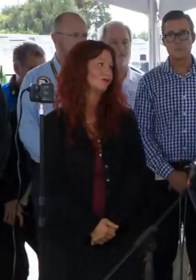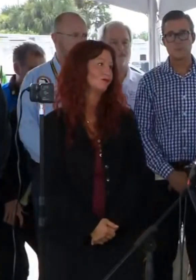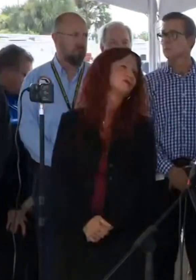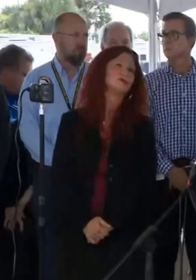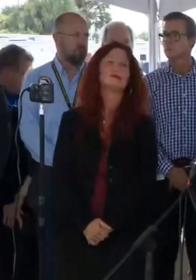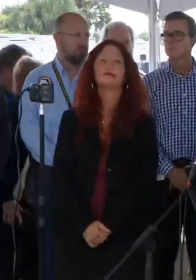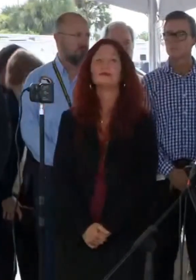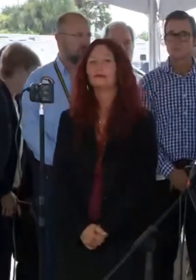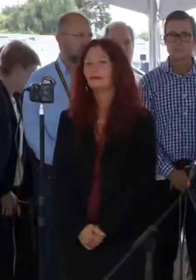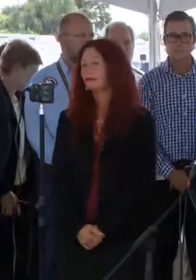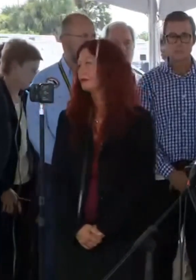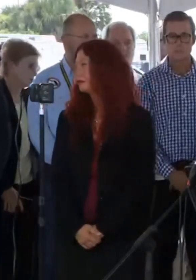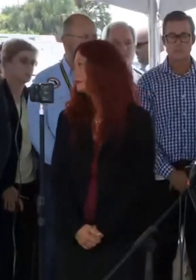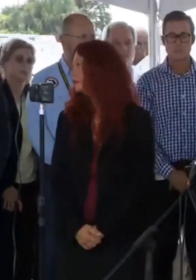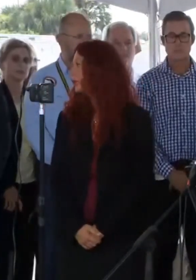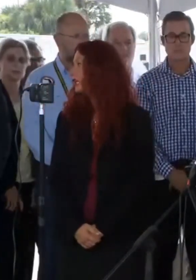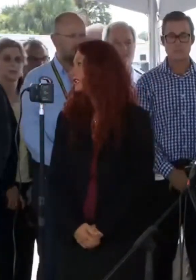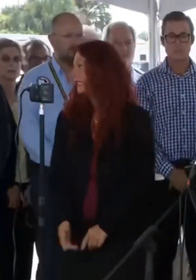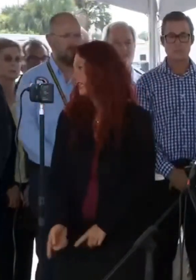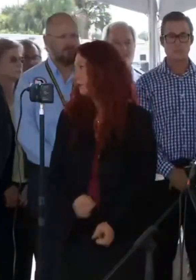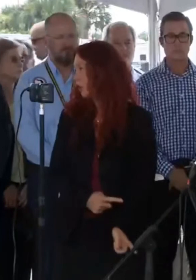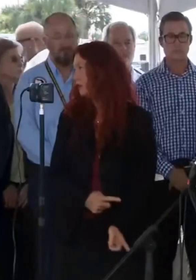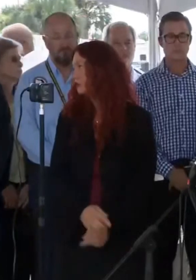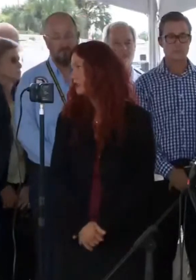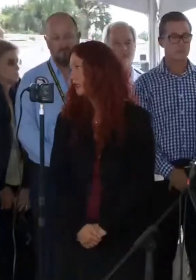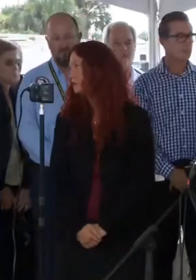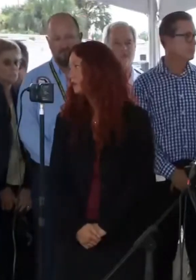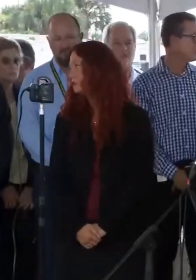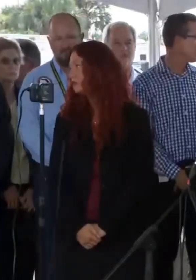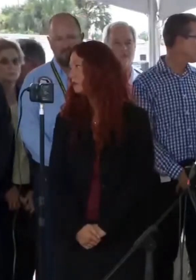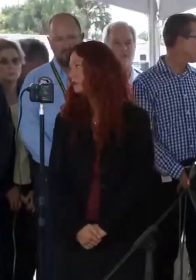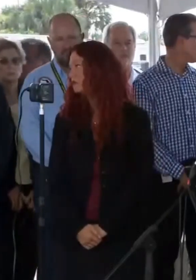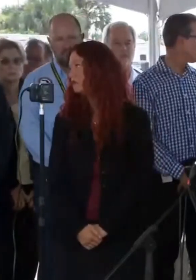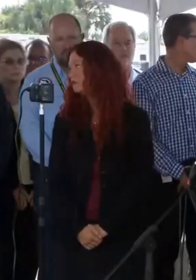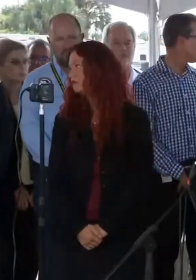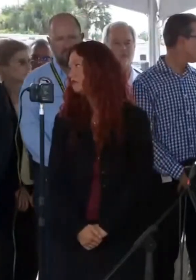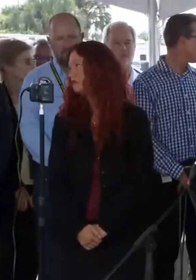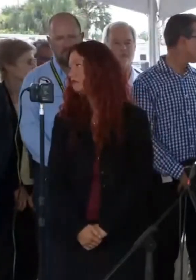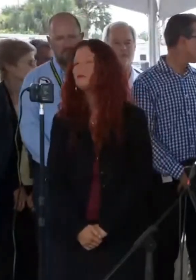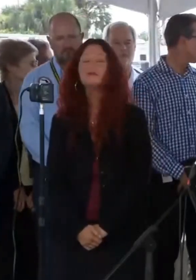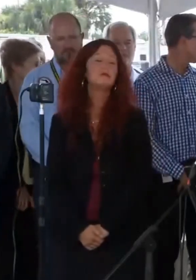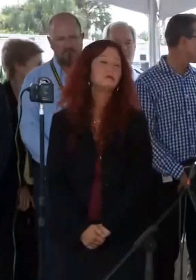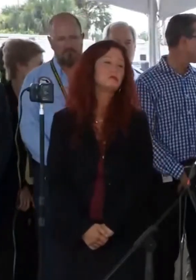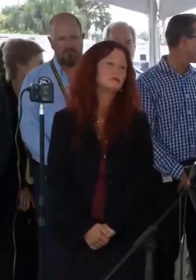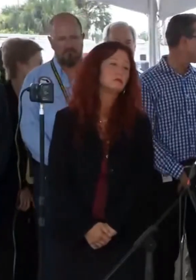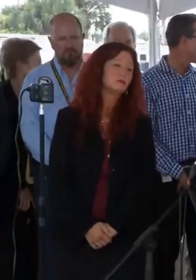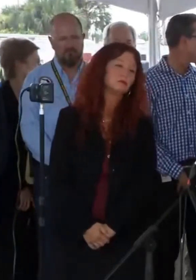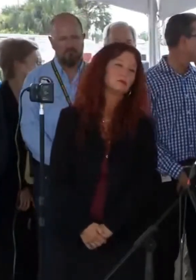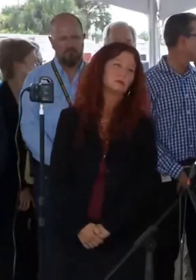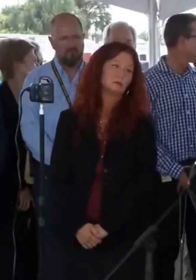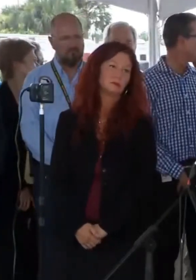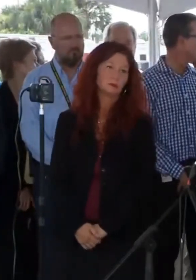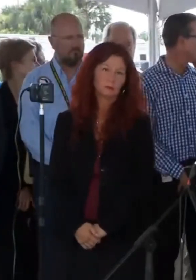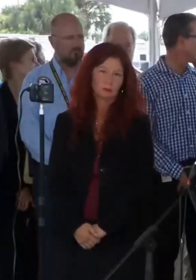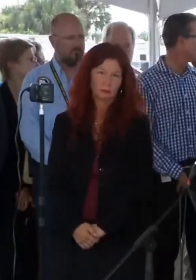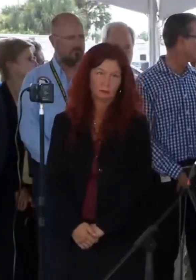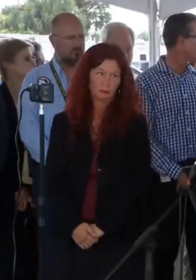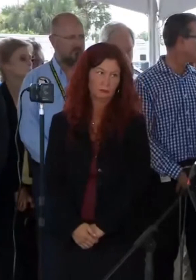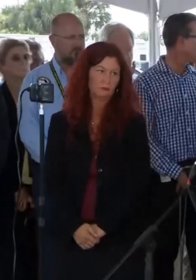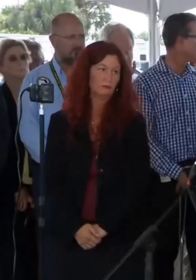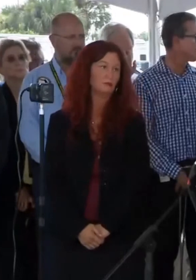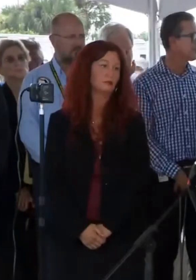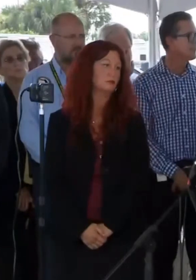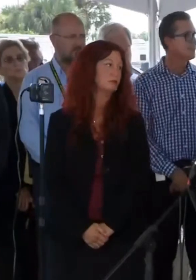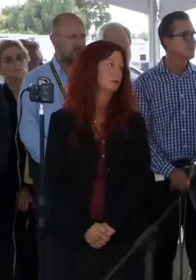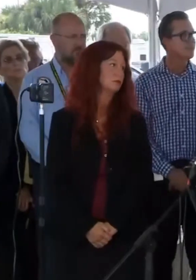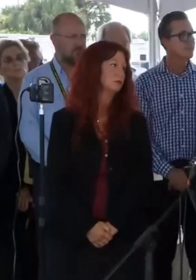internacionales. Realmente tenemos un equipo de lo mejor en el mundo que está trabajando sin parar. En este momento